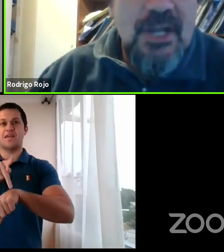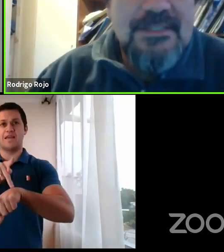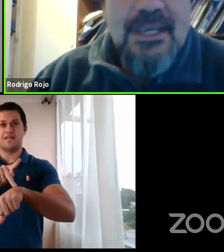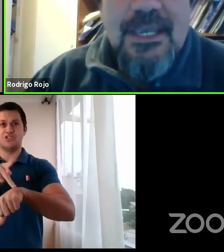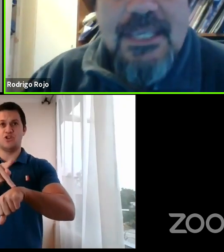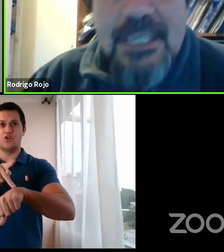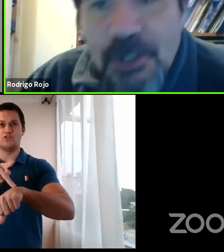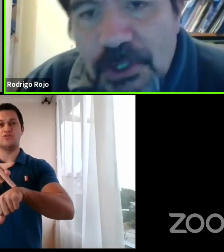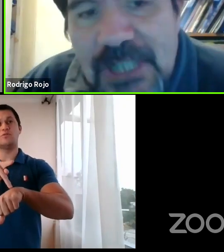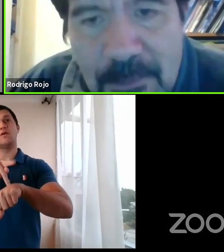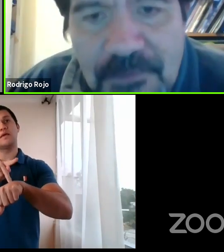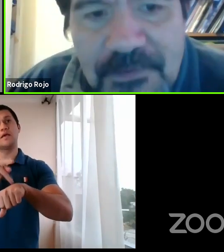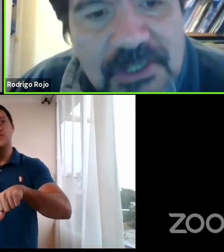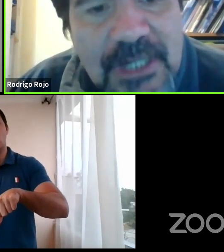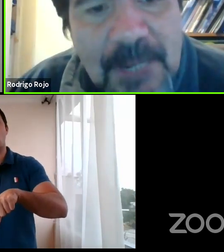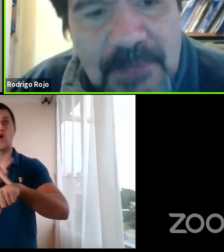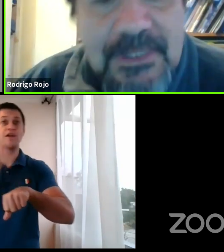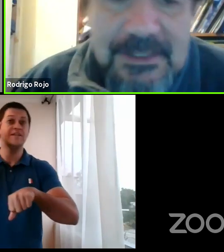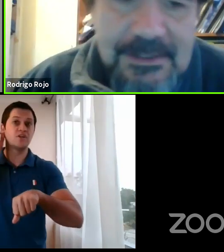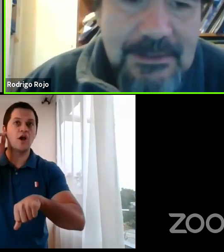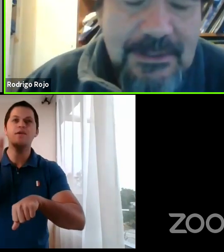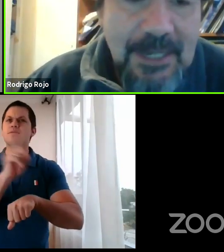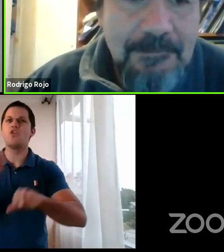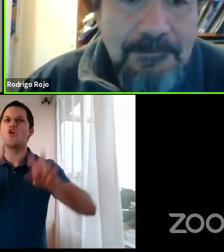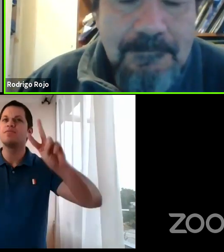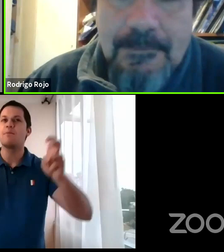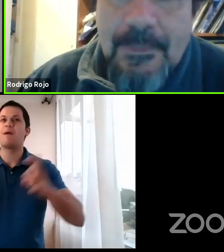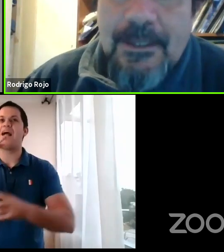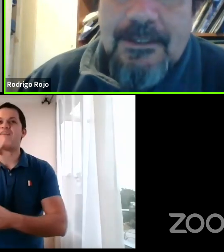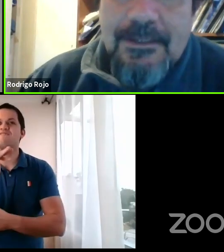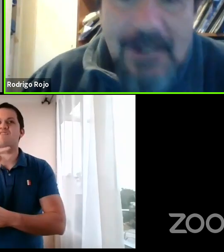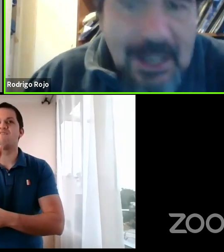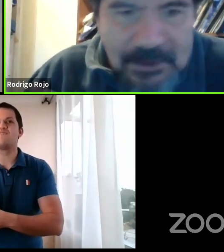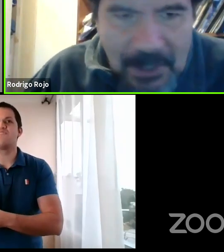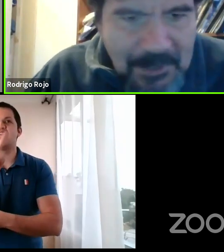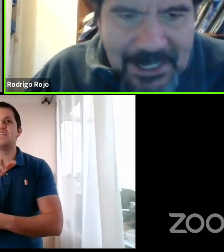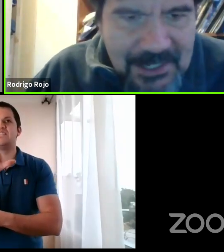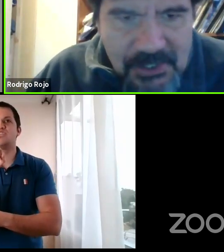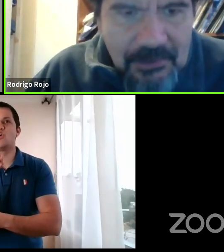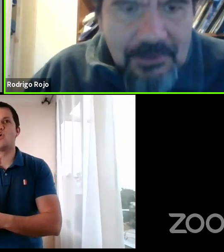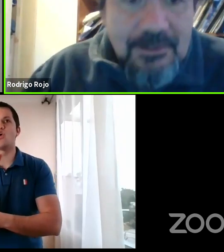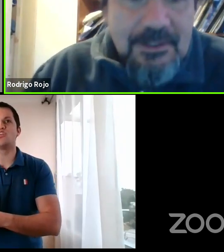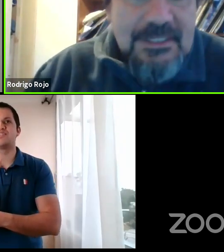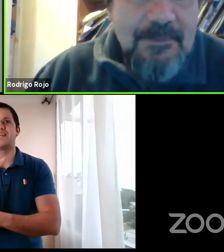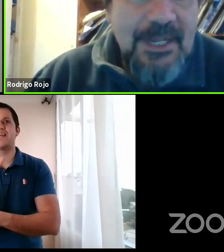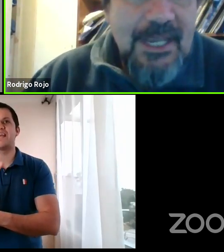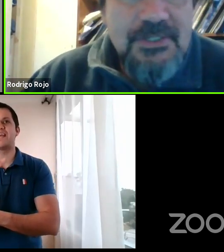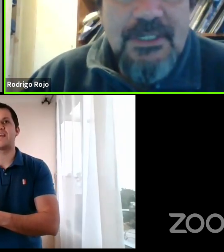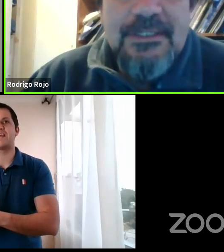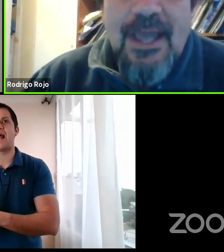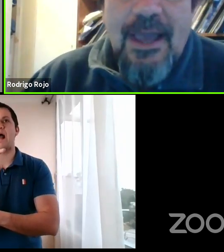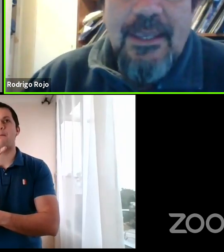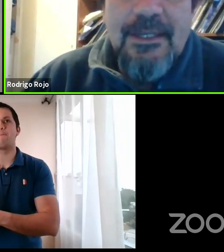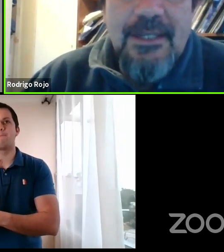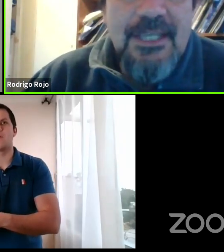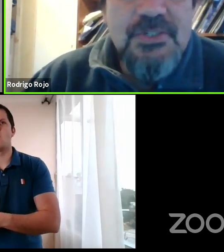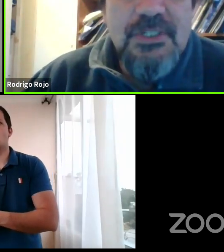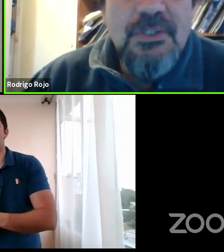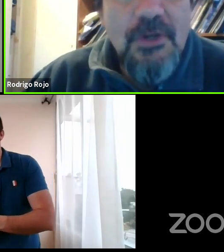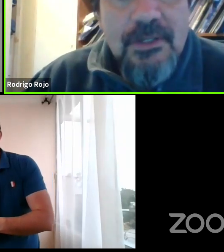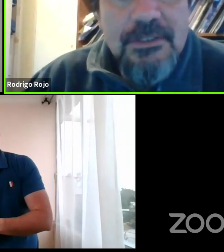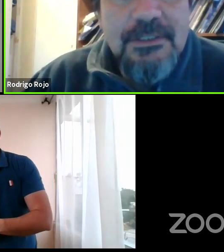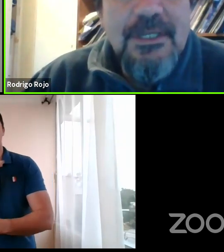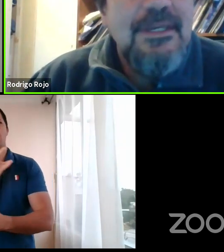kinesiólogos, kinesiólogas, y no nos llamamos fisioterapeutas? ¿Ya? Tiene que haber una explicación, y esa explicación está en